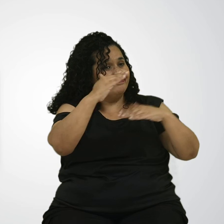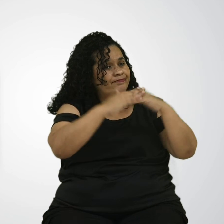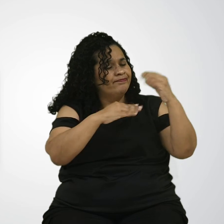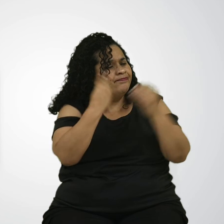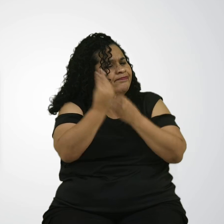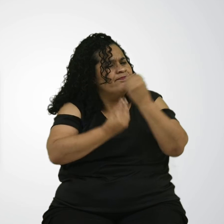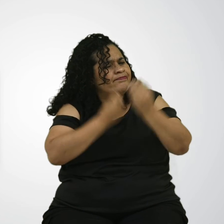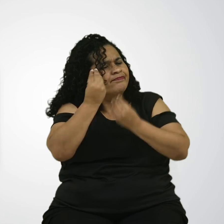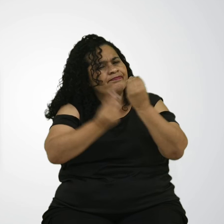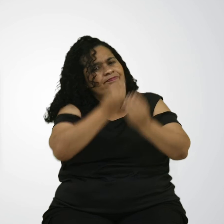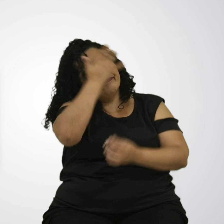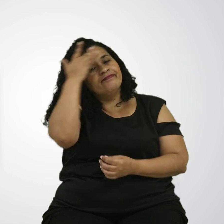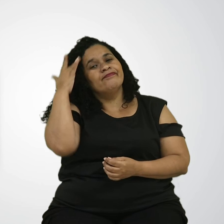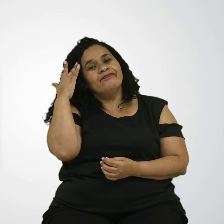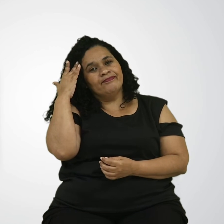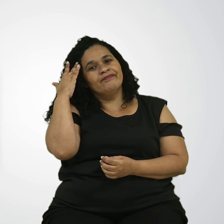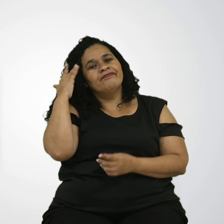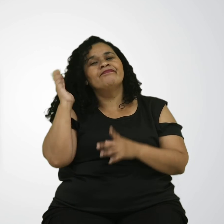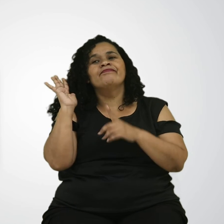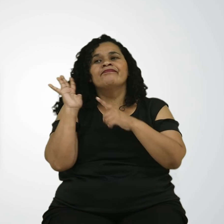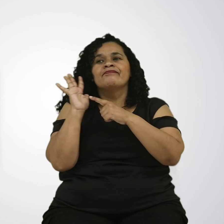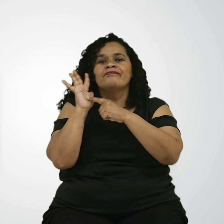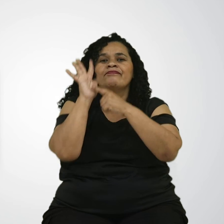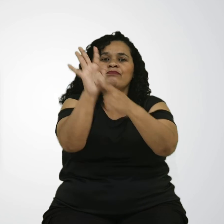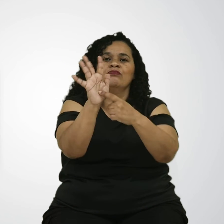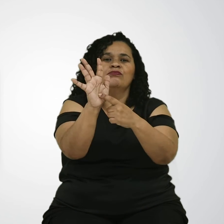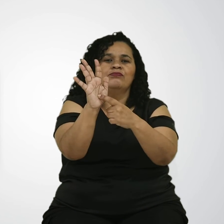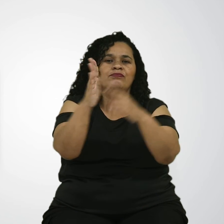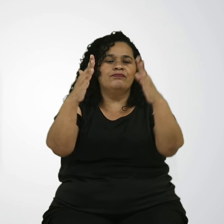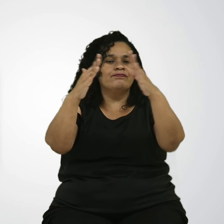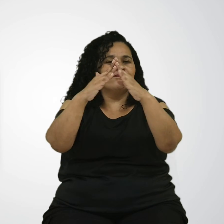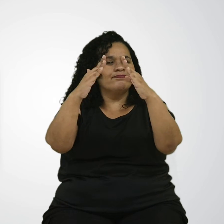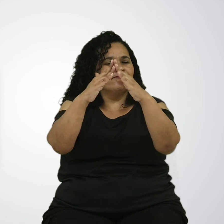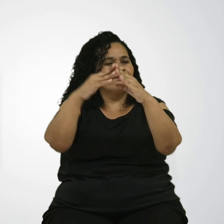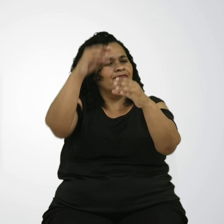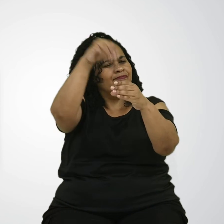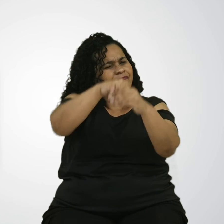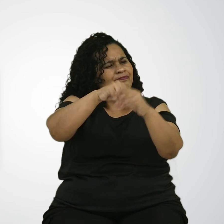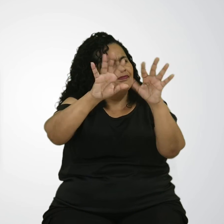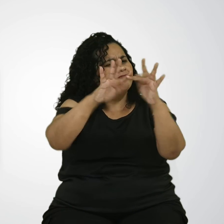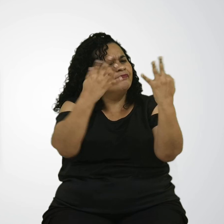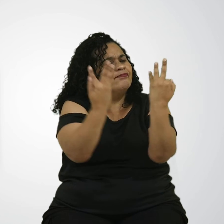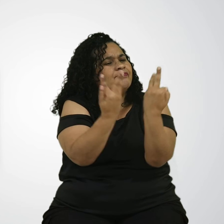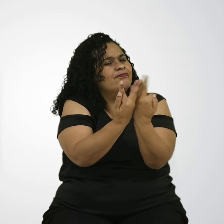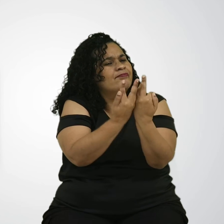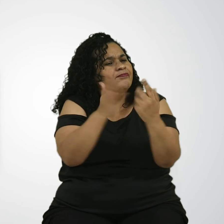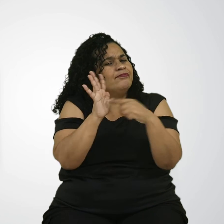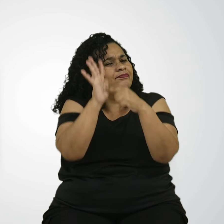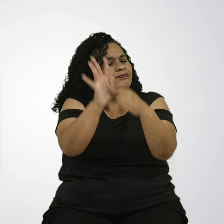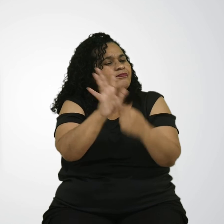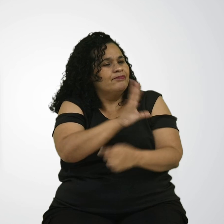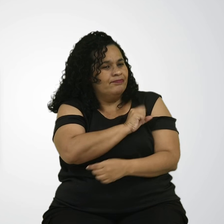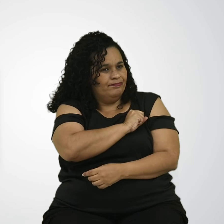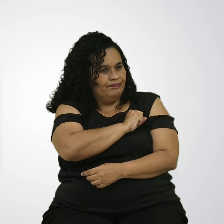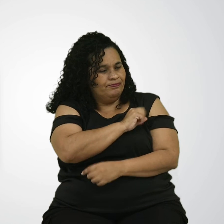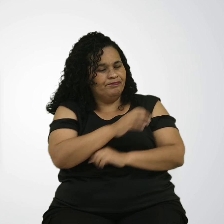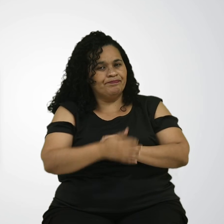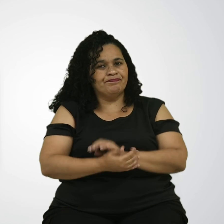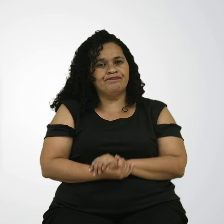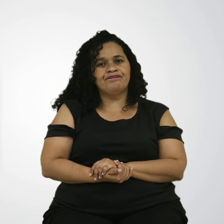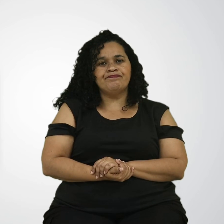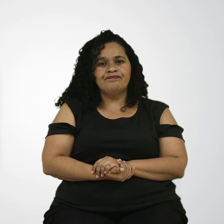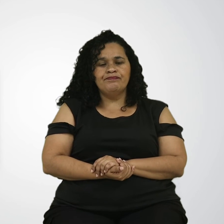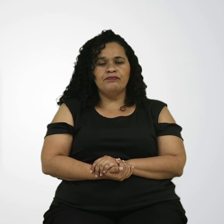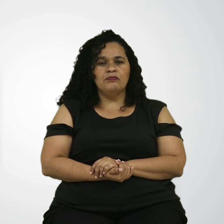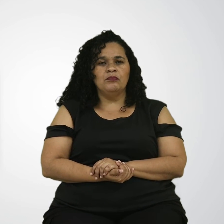pode expressar, como que dentro desse lar o amor pode ser expressado. Sim, eu acho que